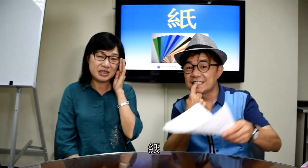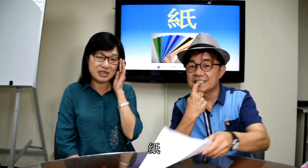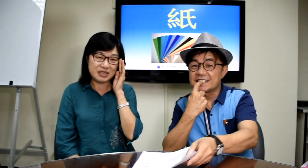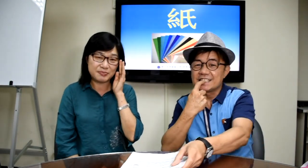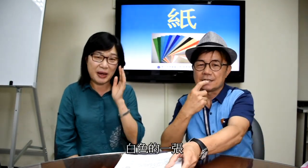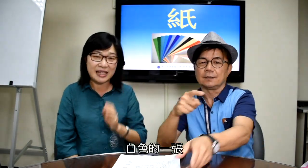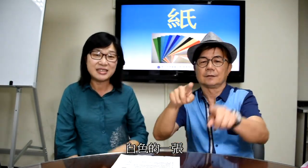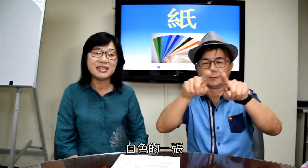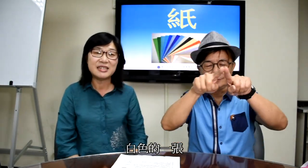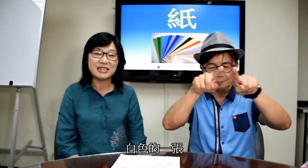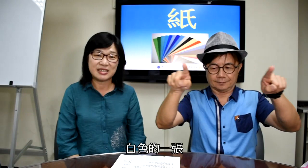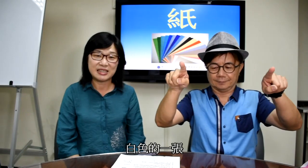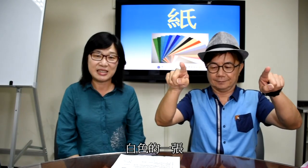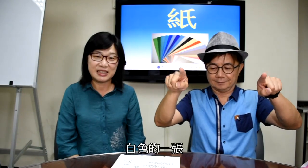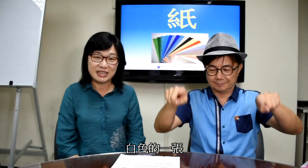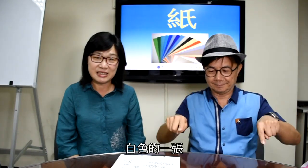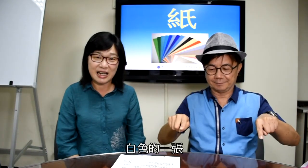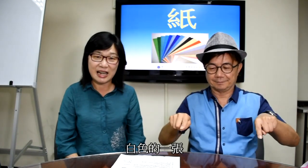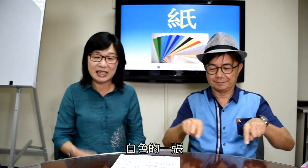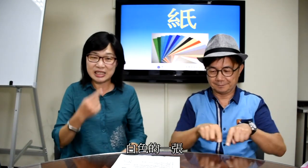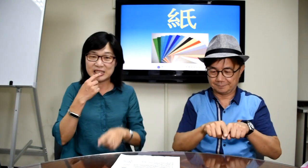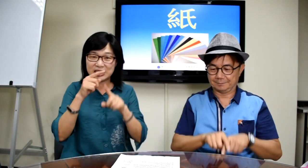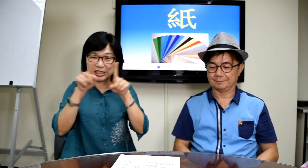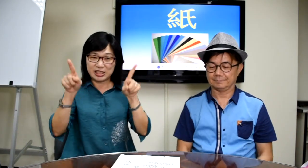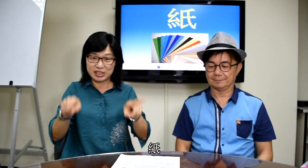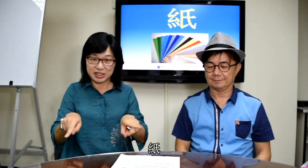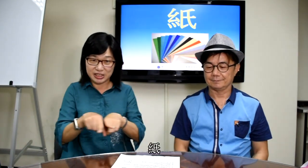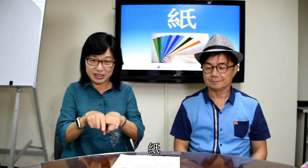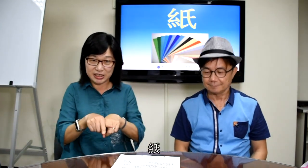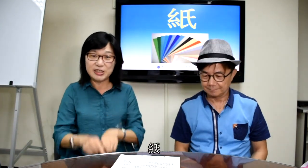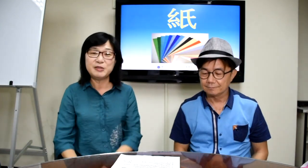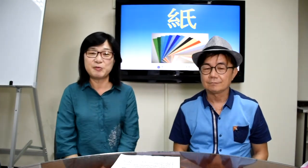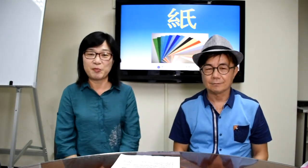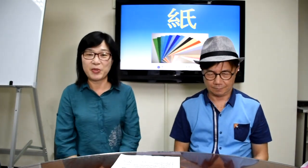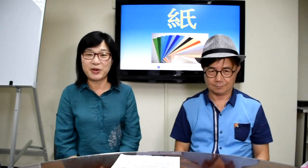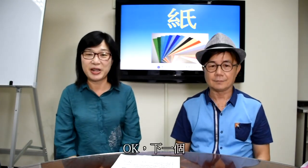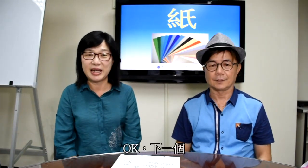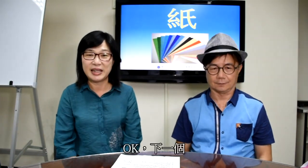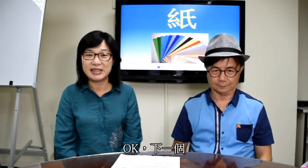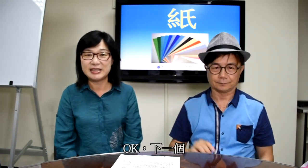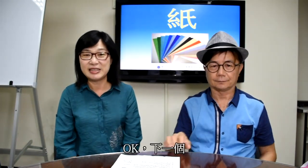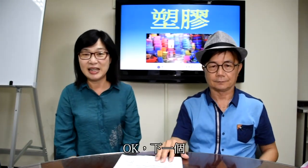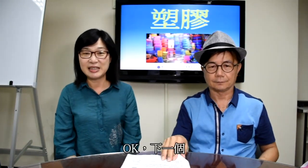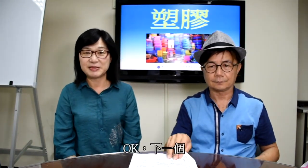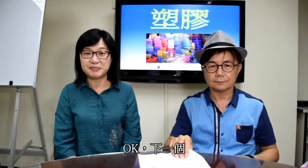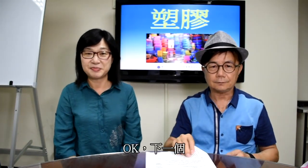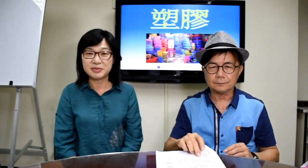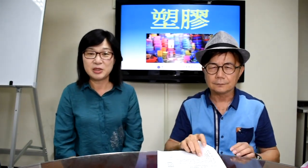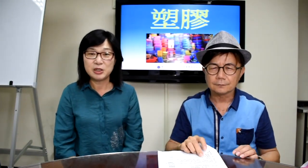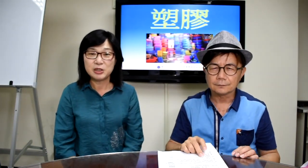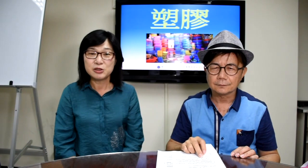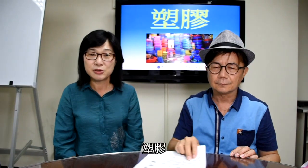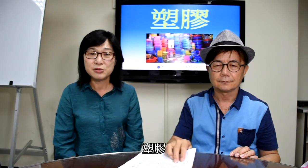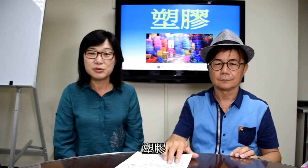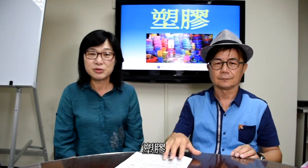纸白色的一张纸。OK， 下一个，塑